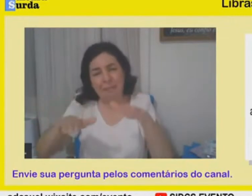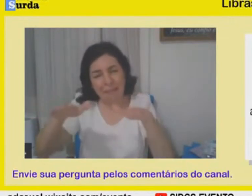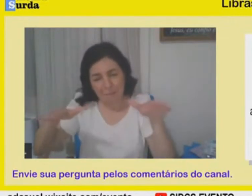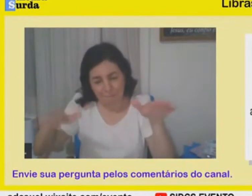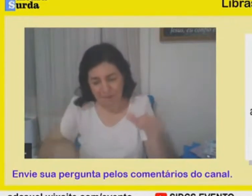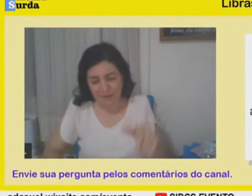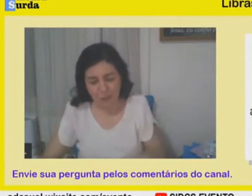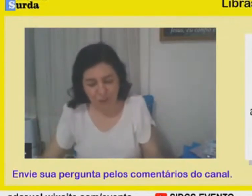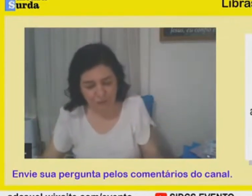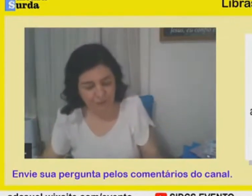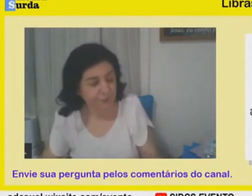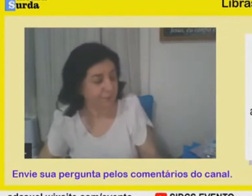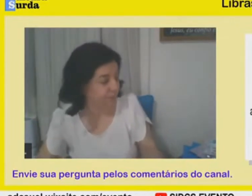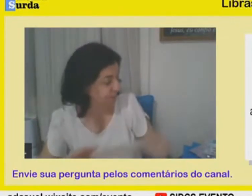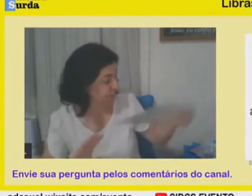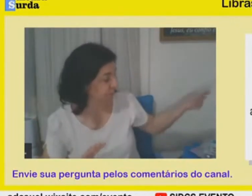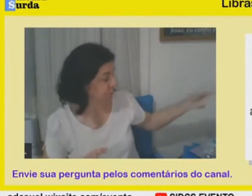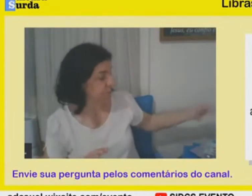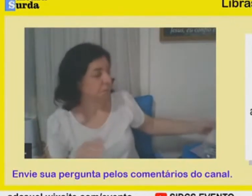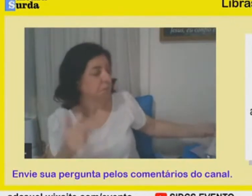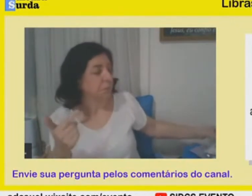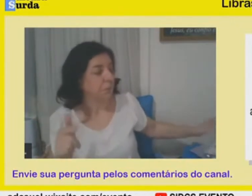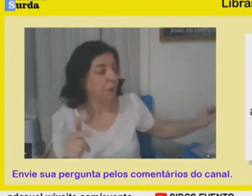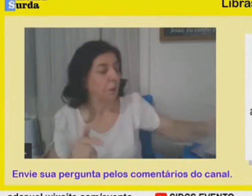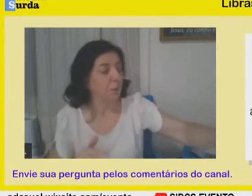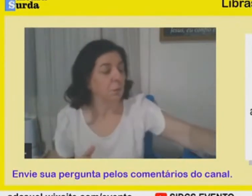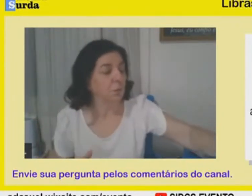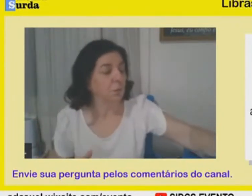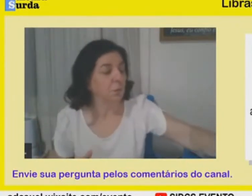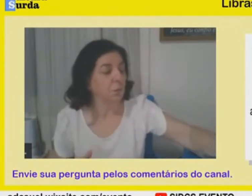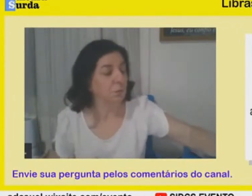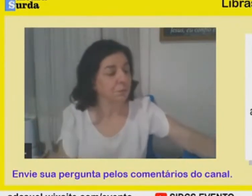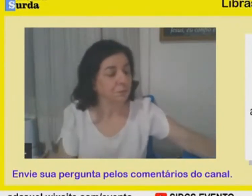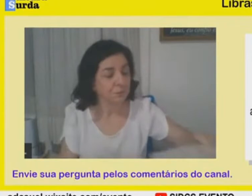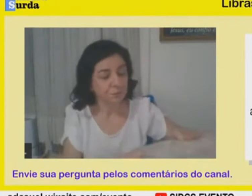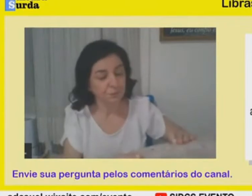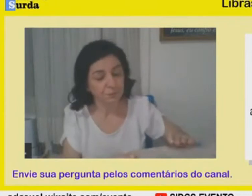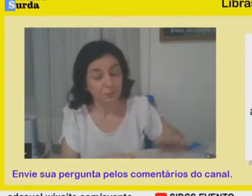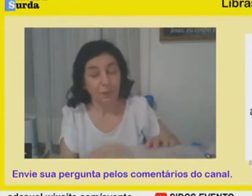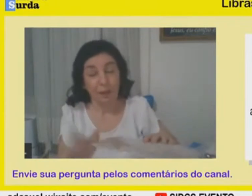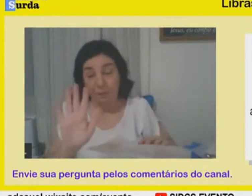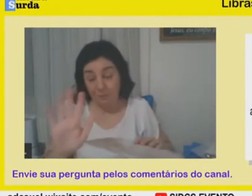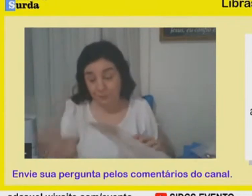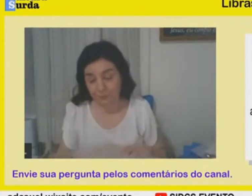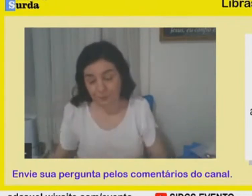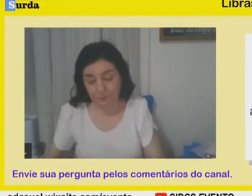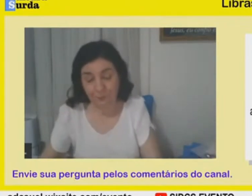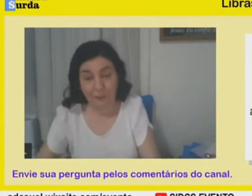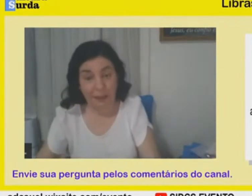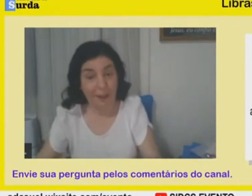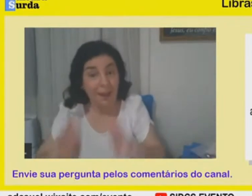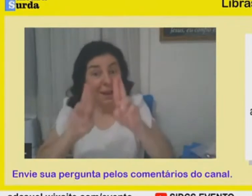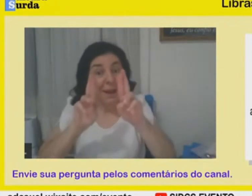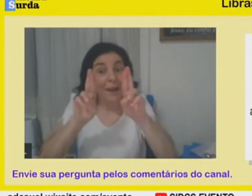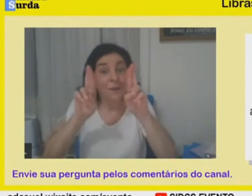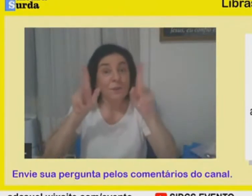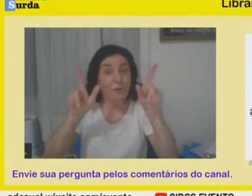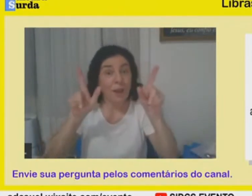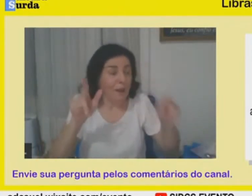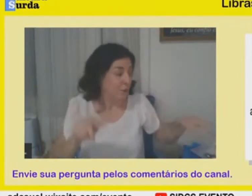E eles vão de 40 até 50 anos, né? Então